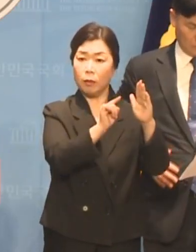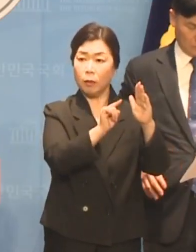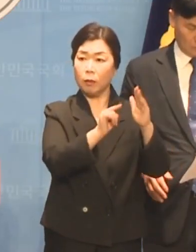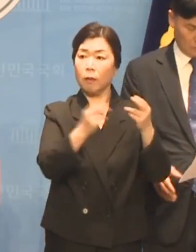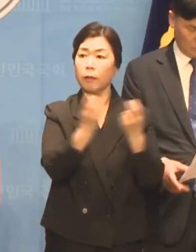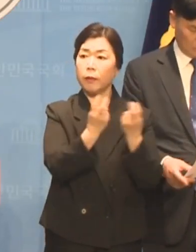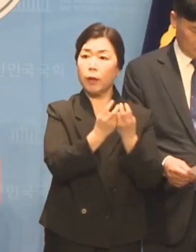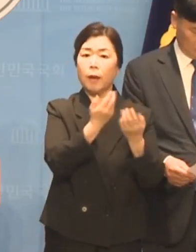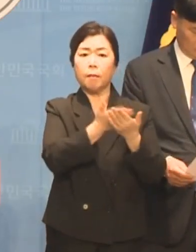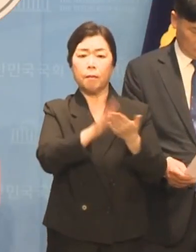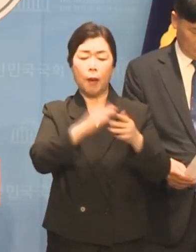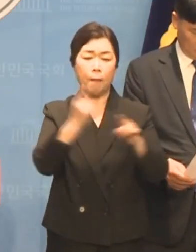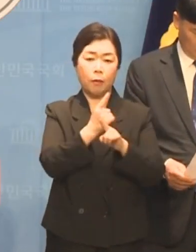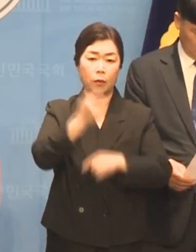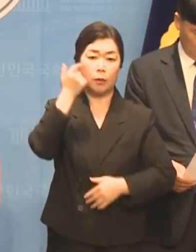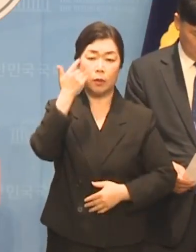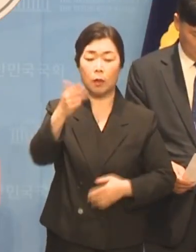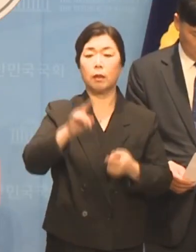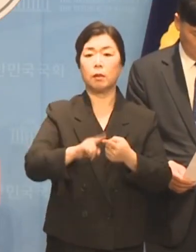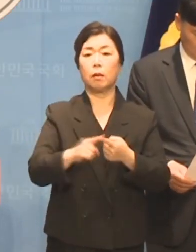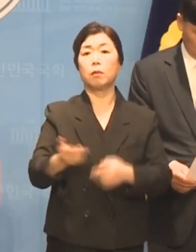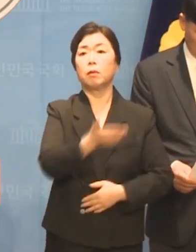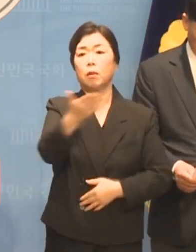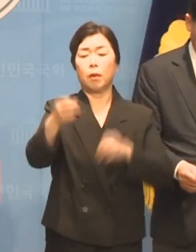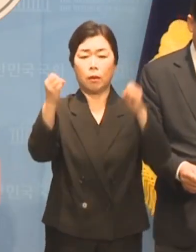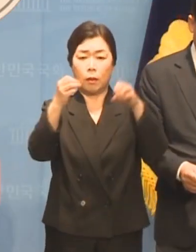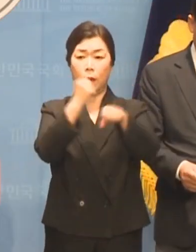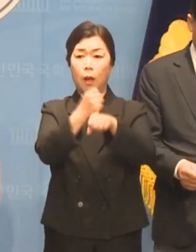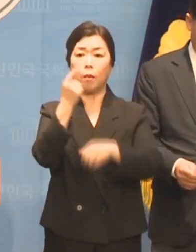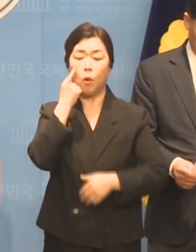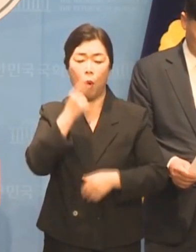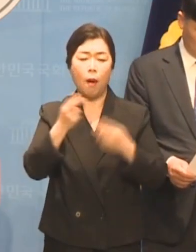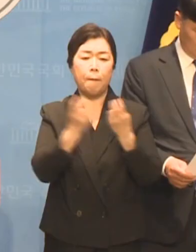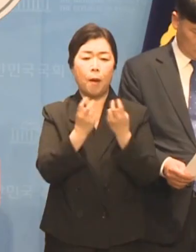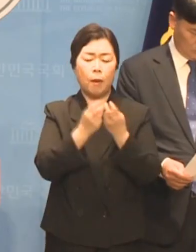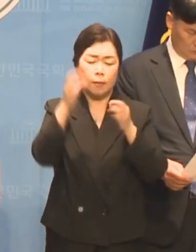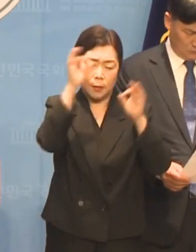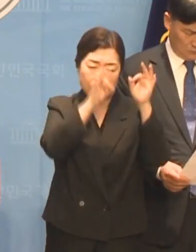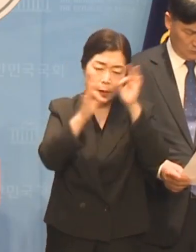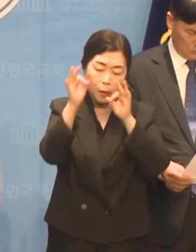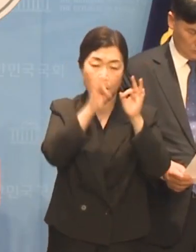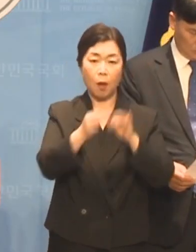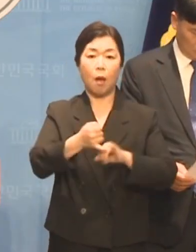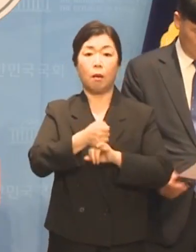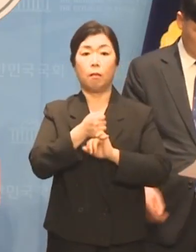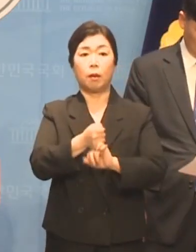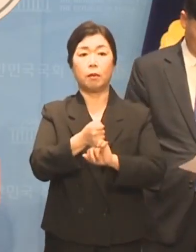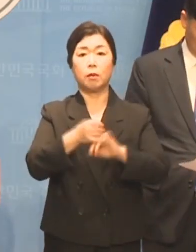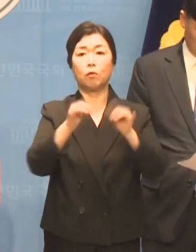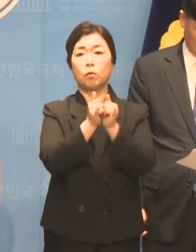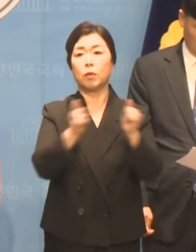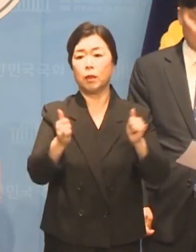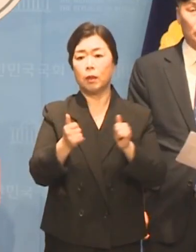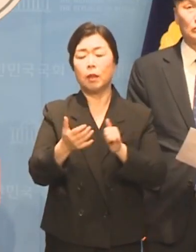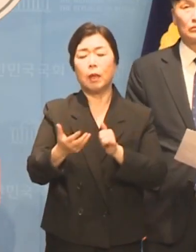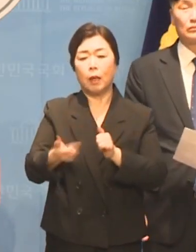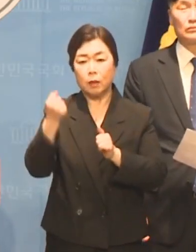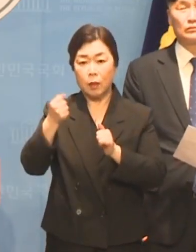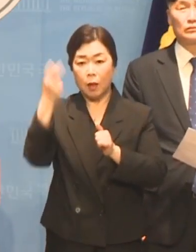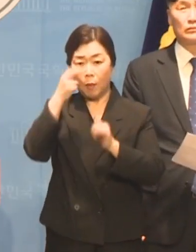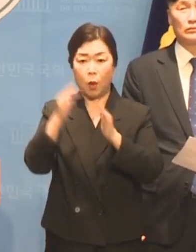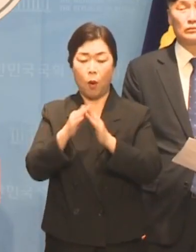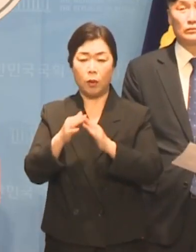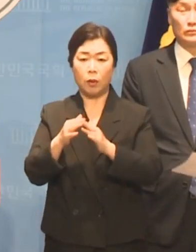어떻게 개혁할 것인가에 대해서 국민들과 말씀을 나누고 방법을 찾아서 반드시 국민의 감사원으로 다시 돌려놓을 수